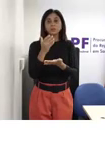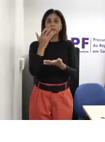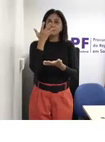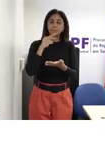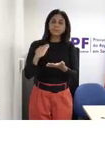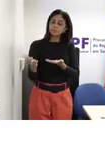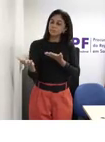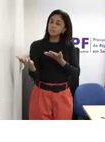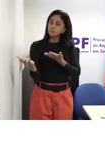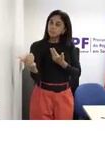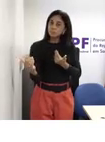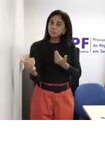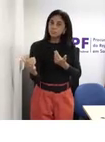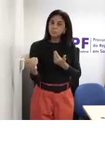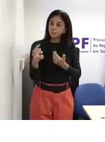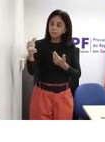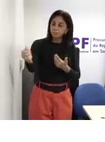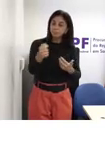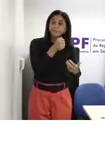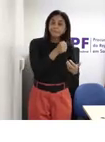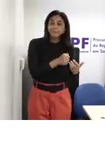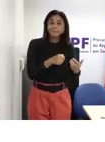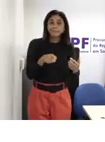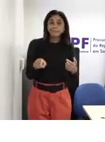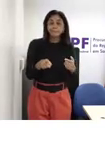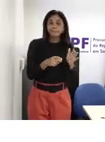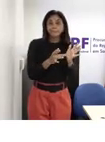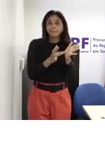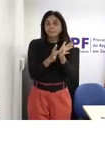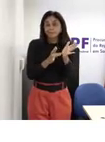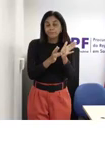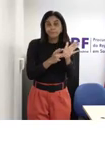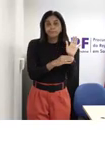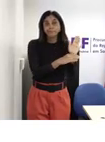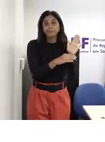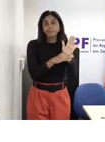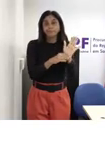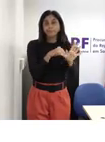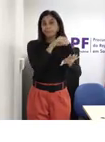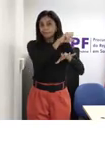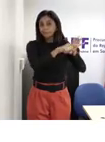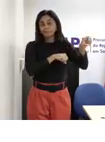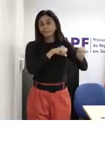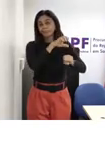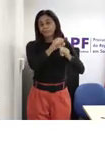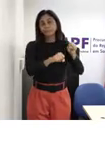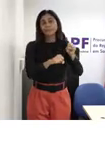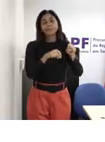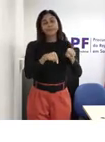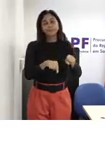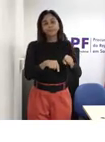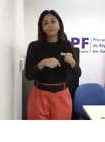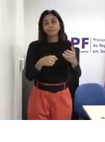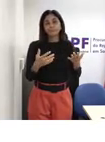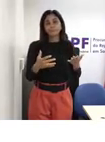trabalhar com o braços da organização para poder atingir outras crianças outros adolescentes e conseguir esse